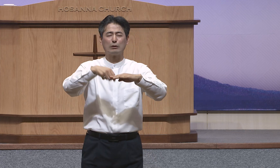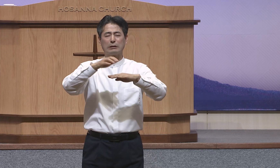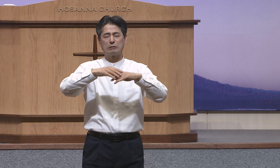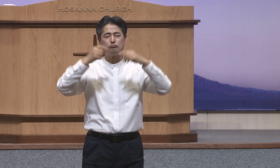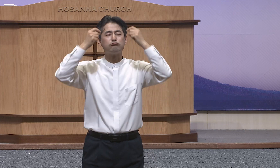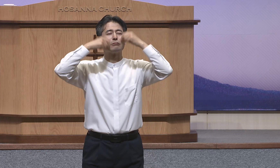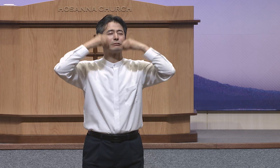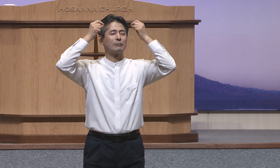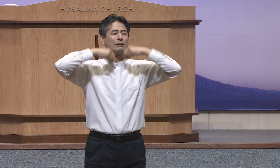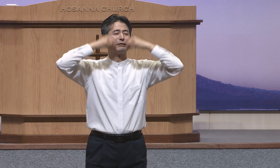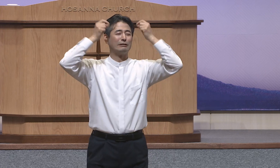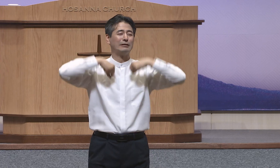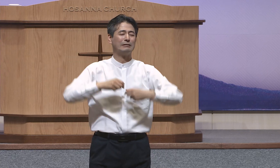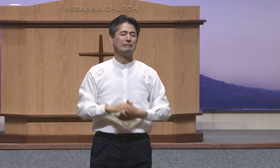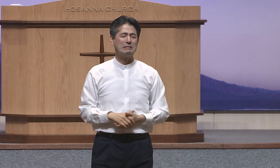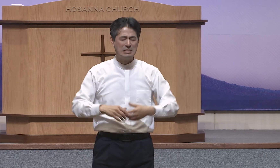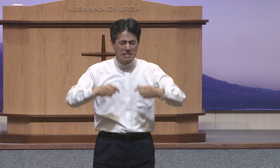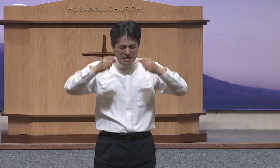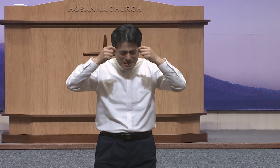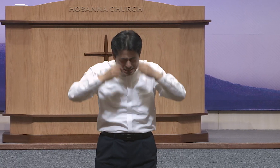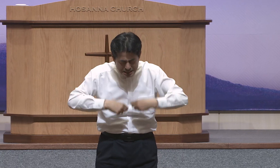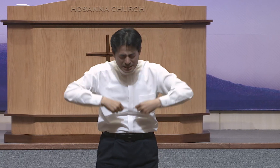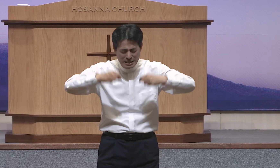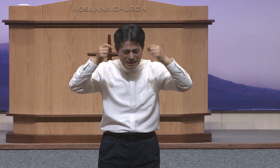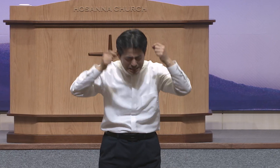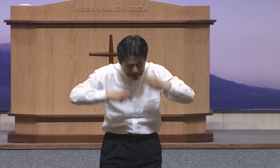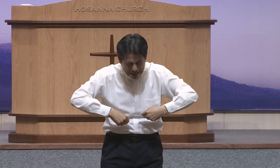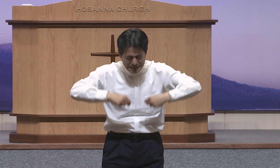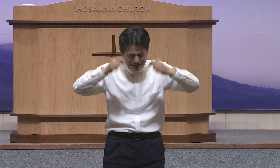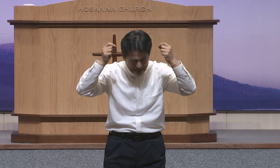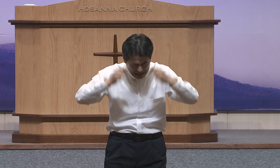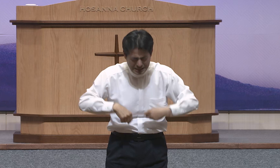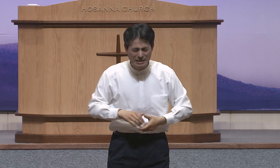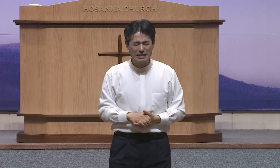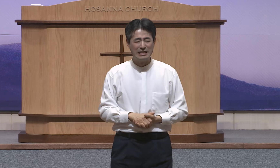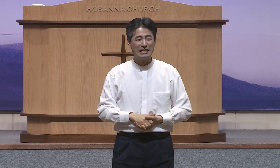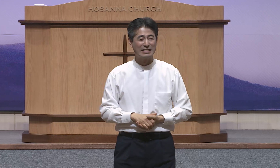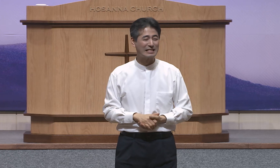이제 기숙사에서 울면서 기도를 했던 것 같아요.